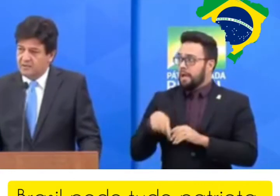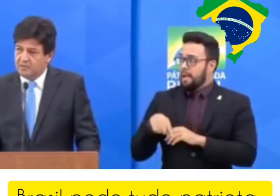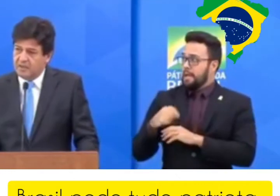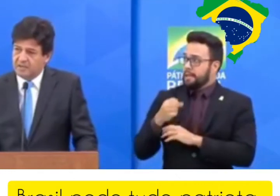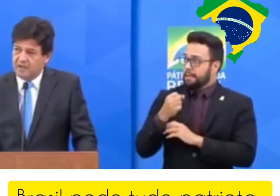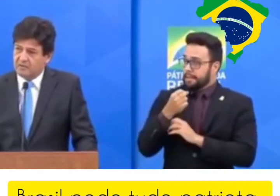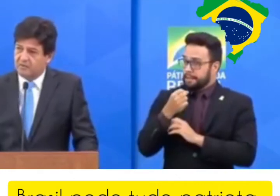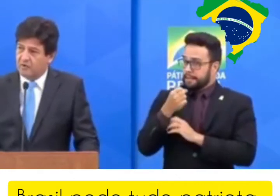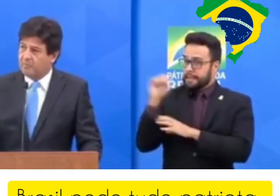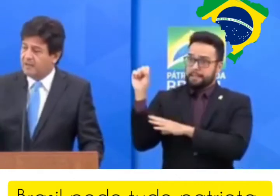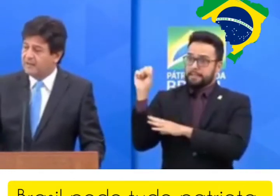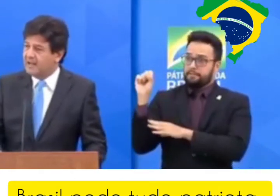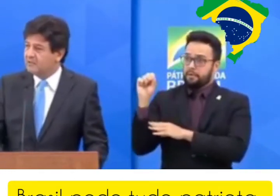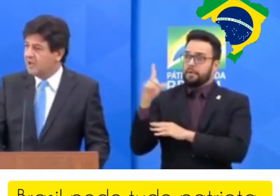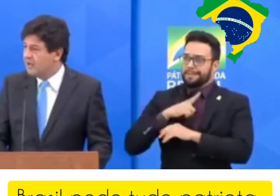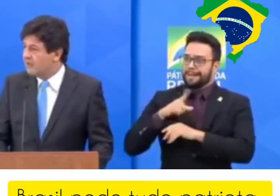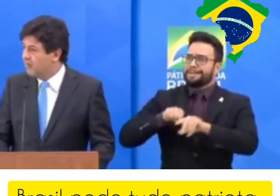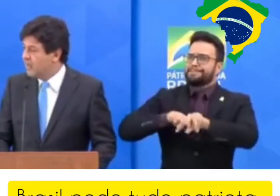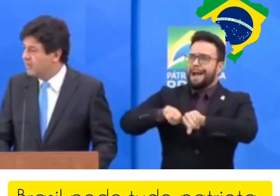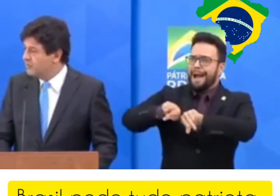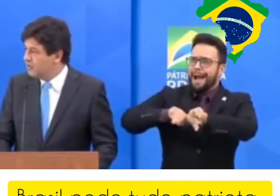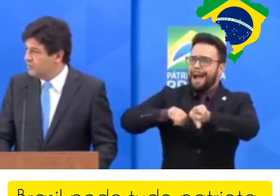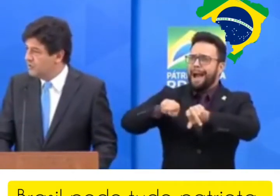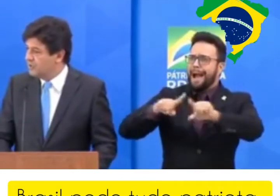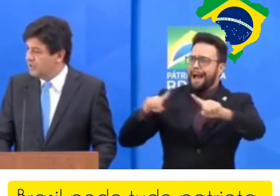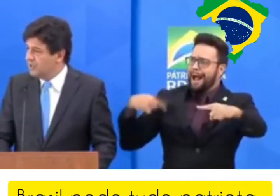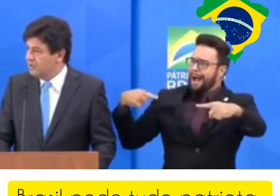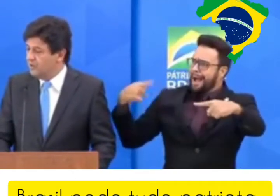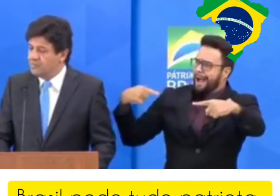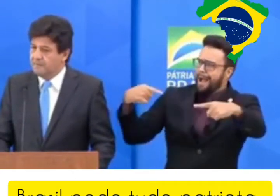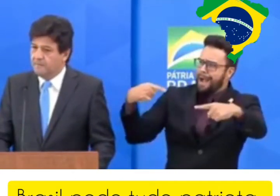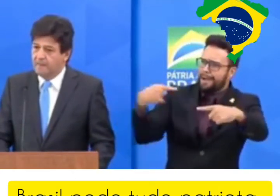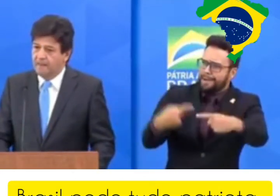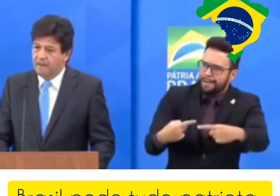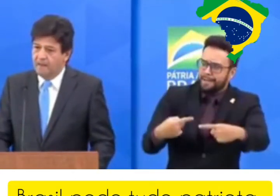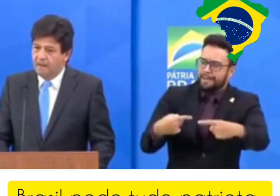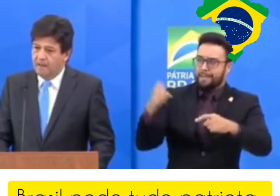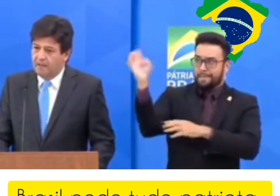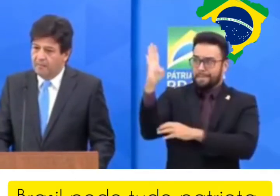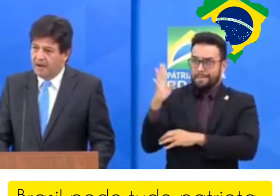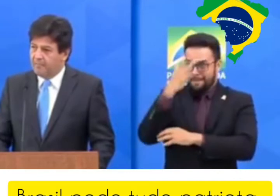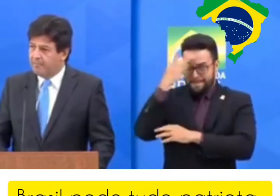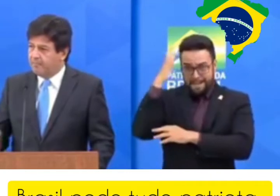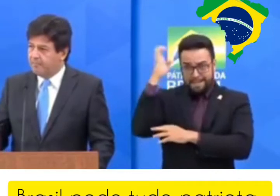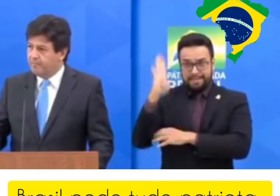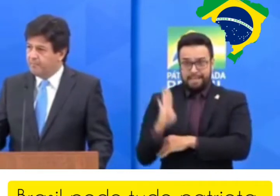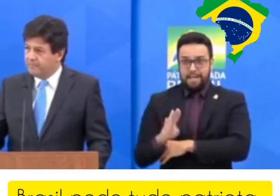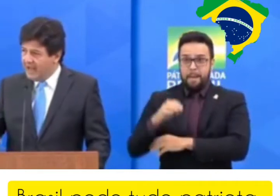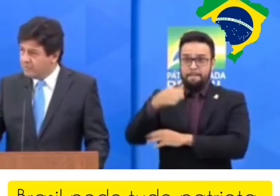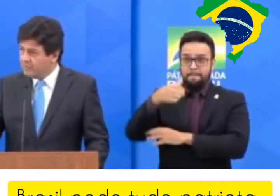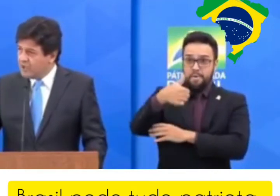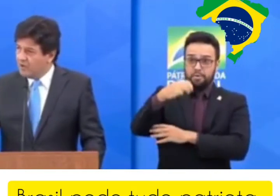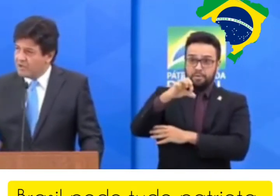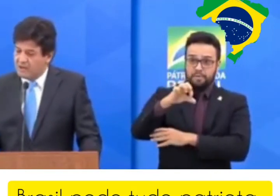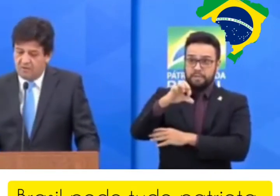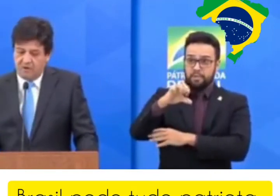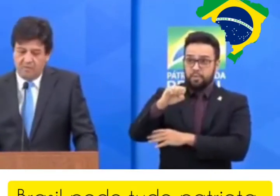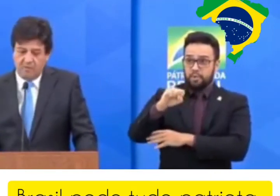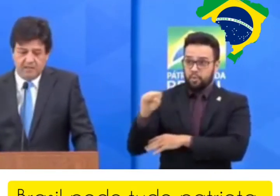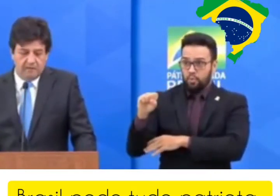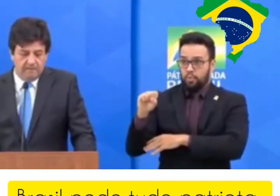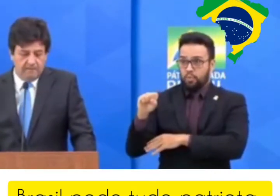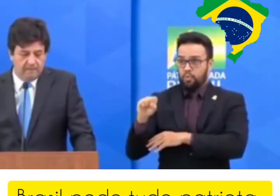uma geração de brasileiros que foram plantados na Carta Magna de 1988. Para darmos a